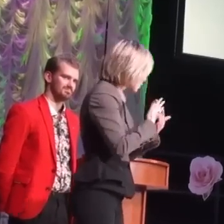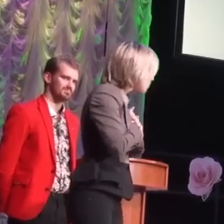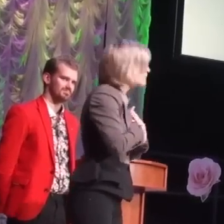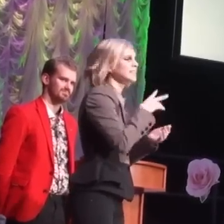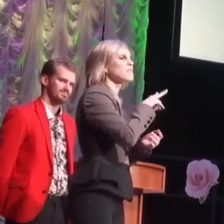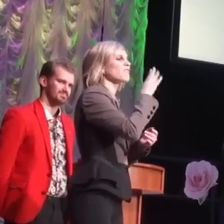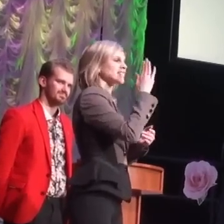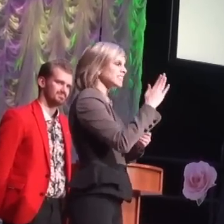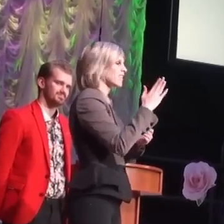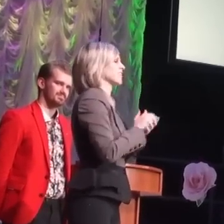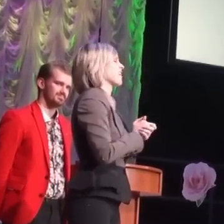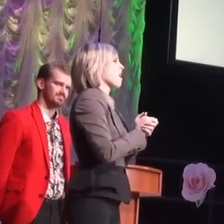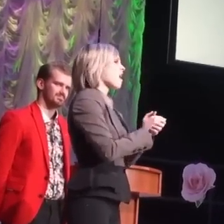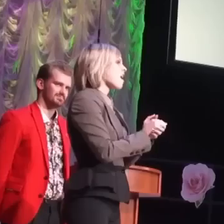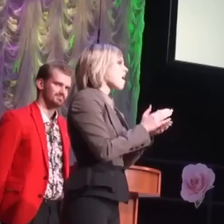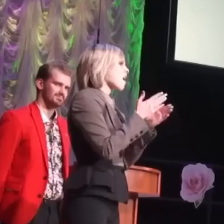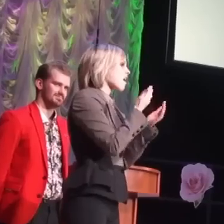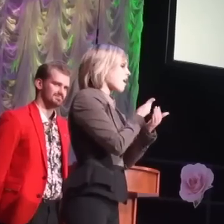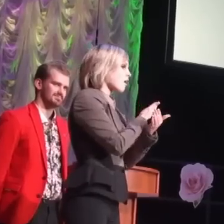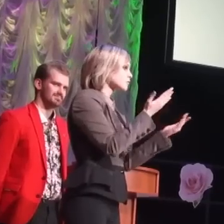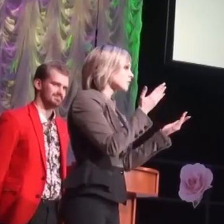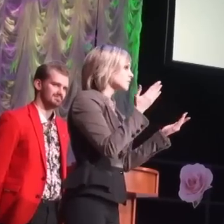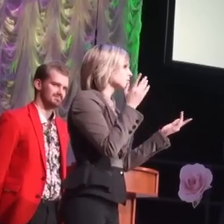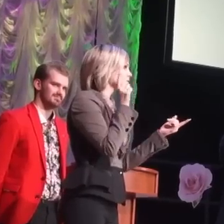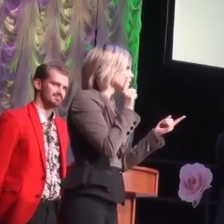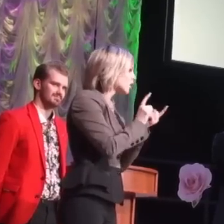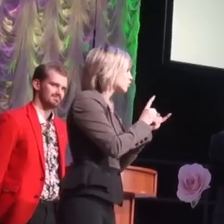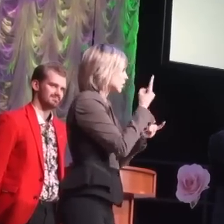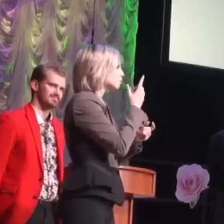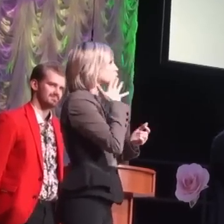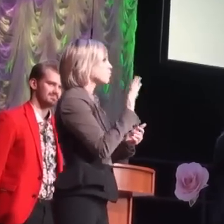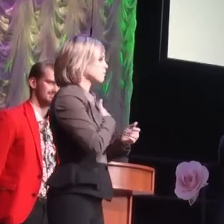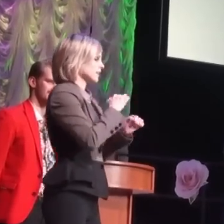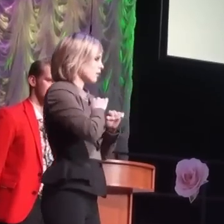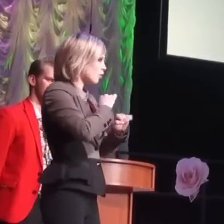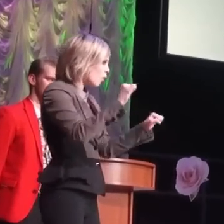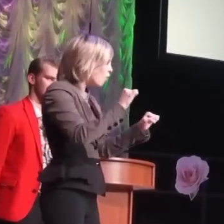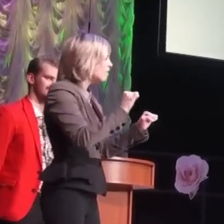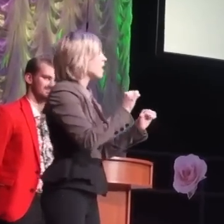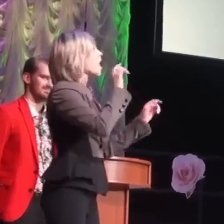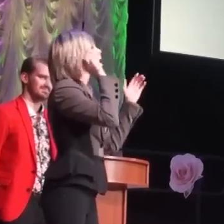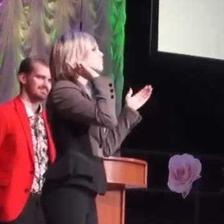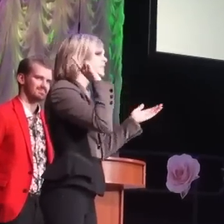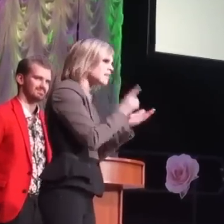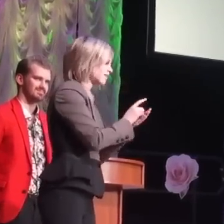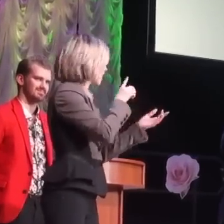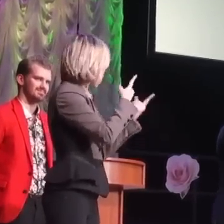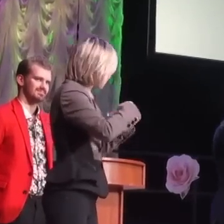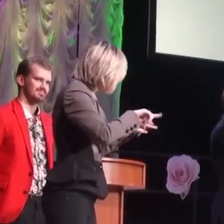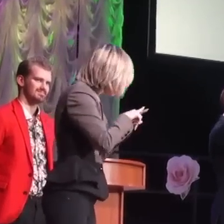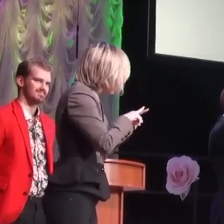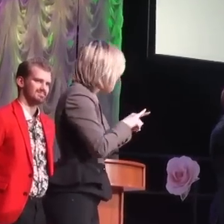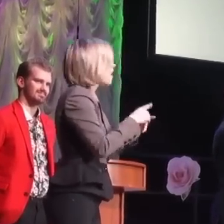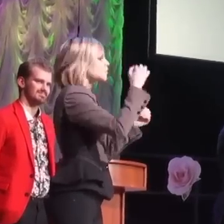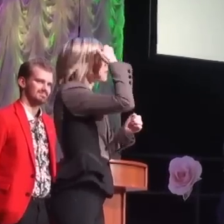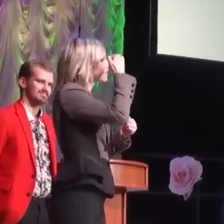любит Ералаш. Она просила у нас встречу с одним из любимых героев. Мы обещаем, что мы эту встречу организуем. Ну а сегодня мы благодарим